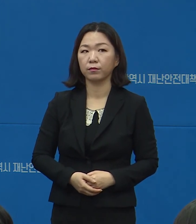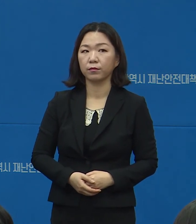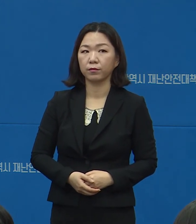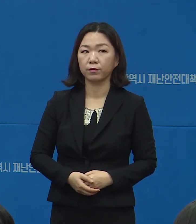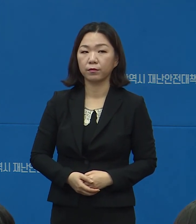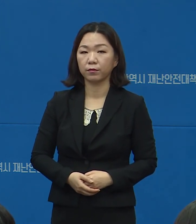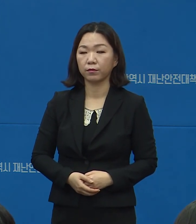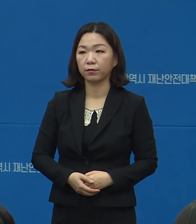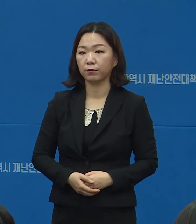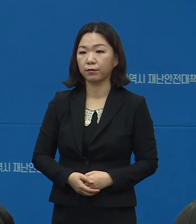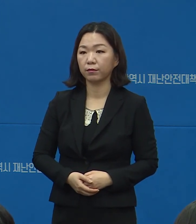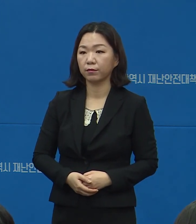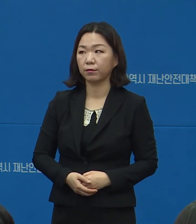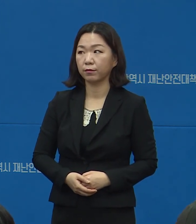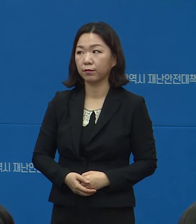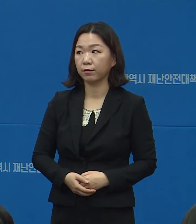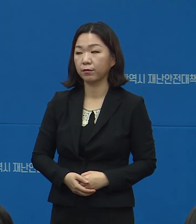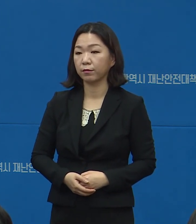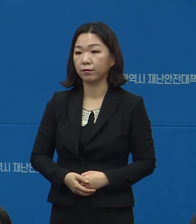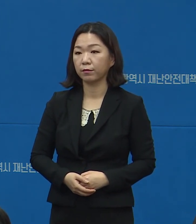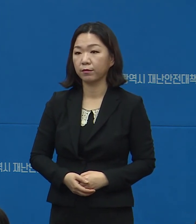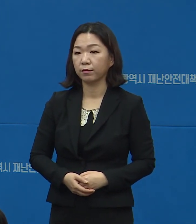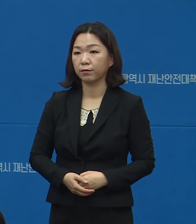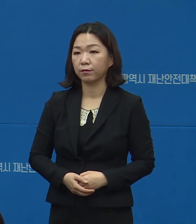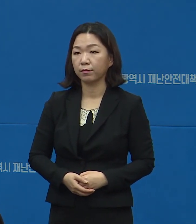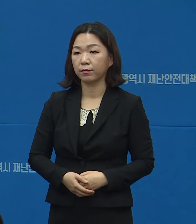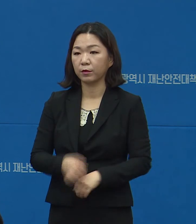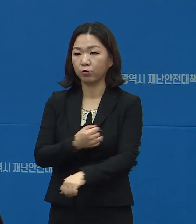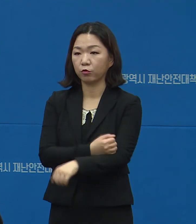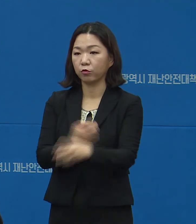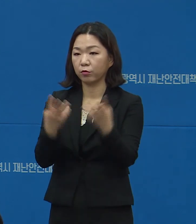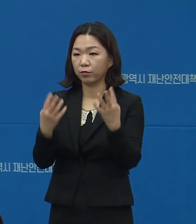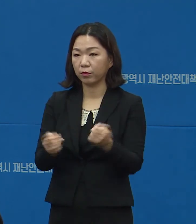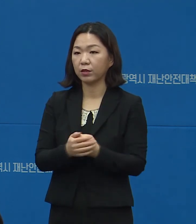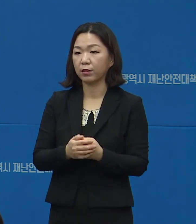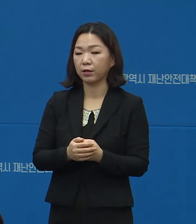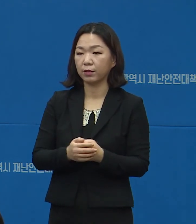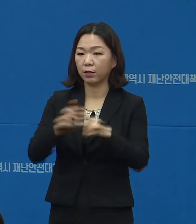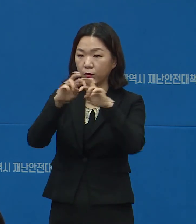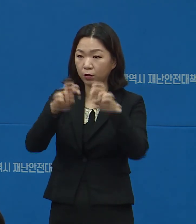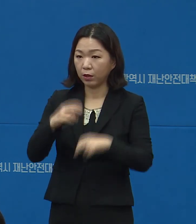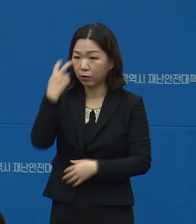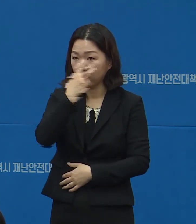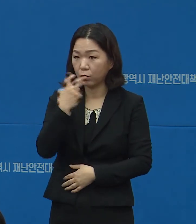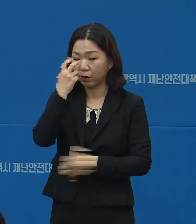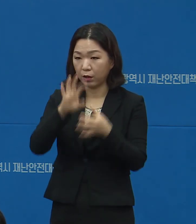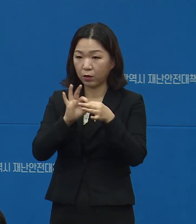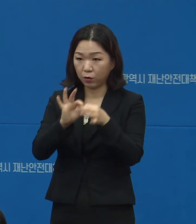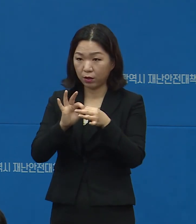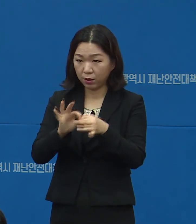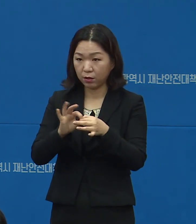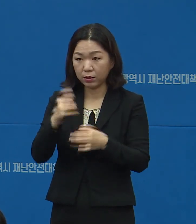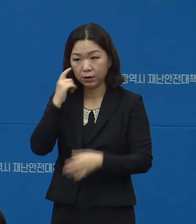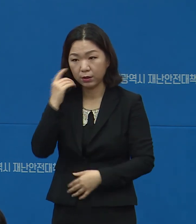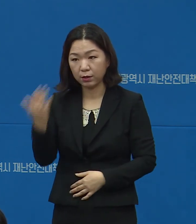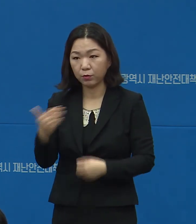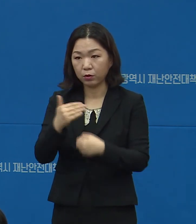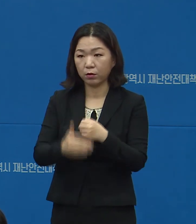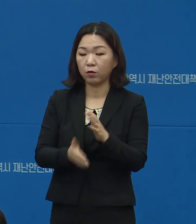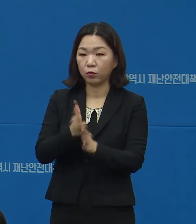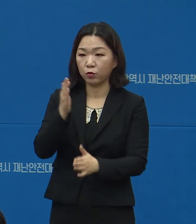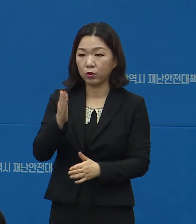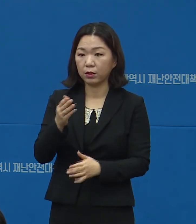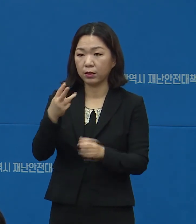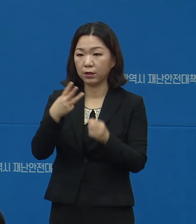더 질문만 드립니다. 네, 경영신문 백경렬 기자입니다. 고생 많으십니다. 역학조사 관련해서 질문 드리겠는데요. 지금 현재